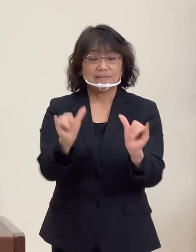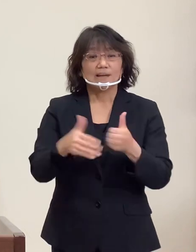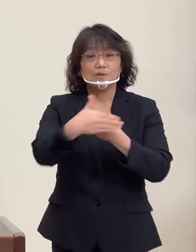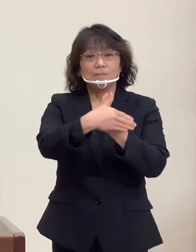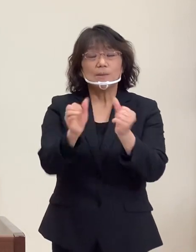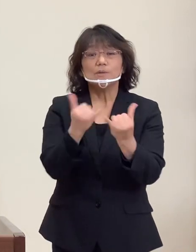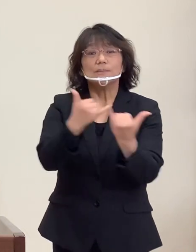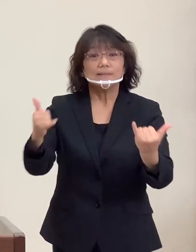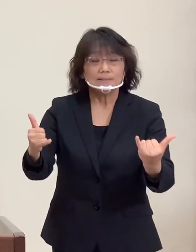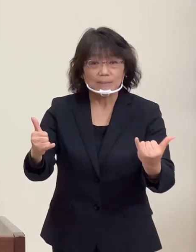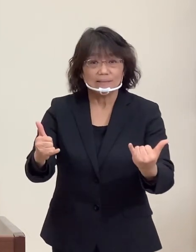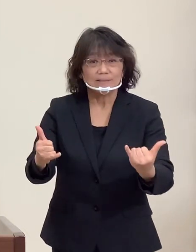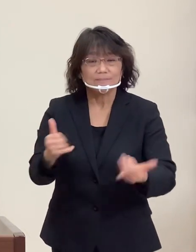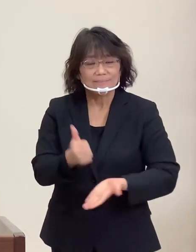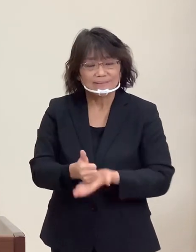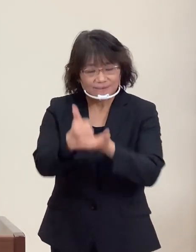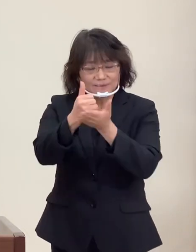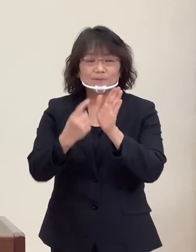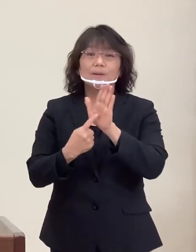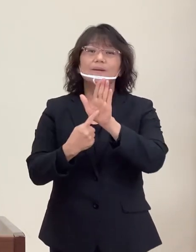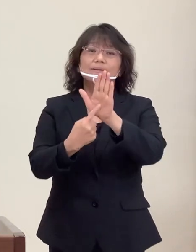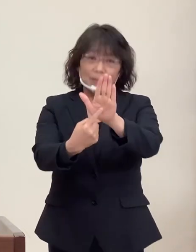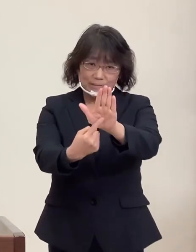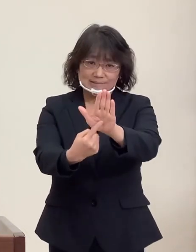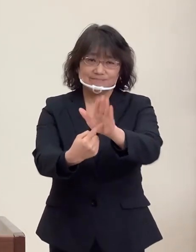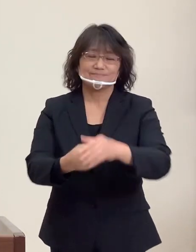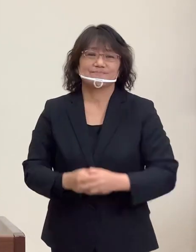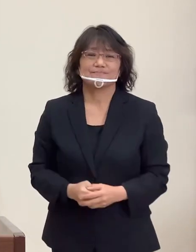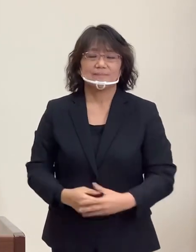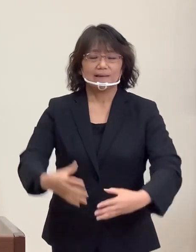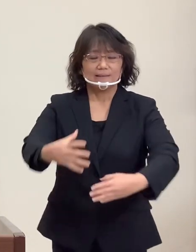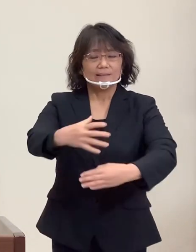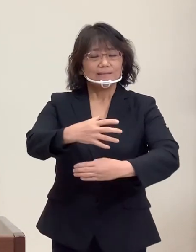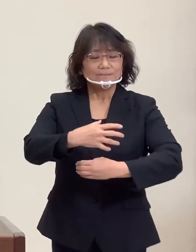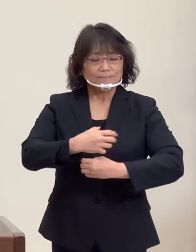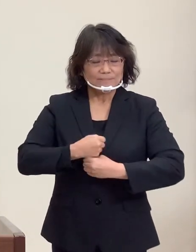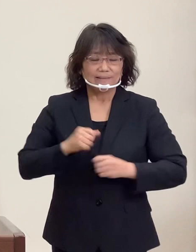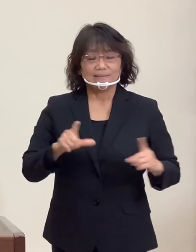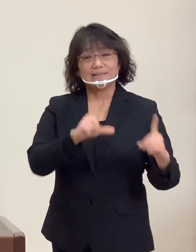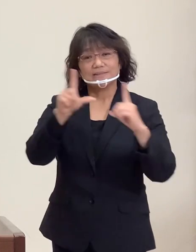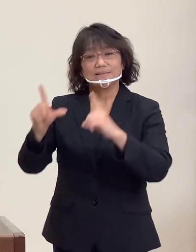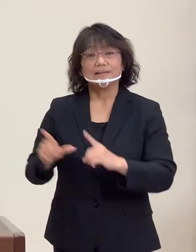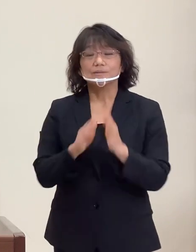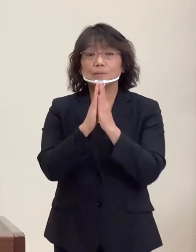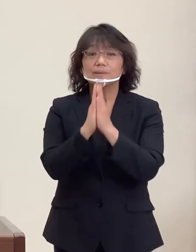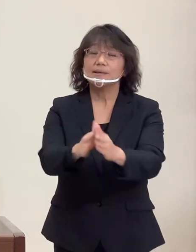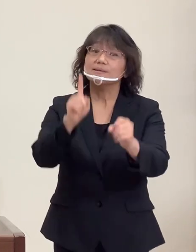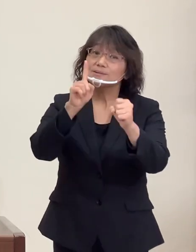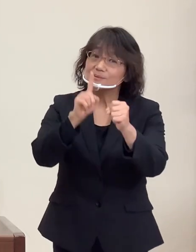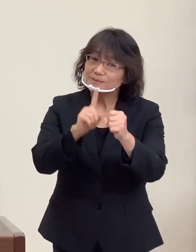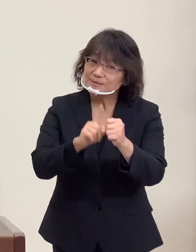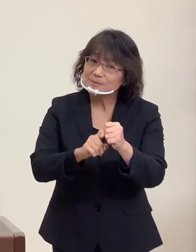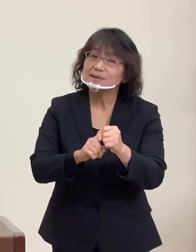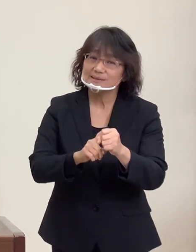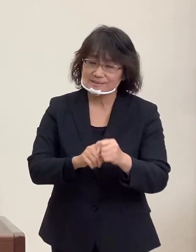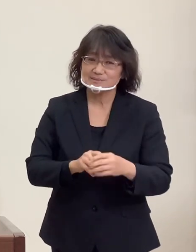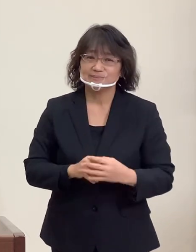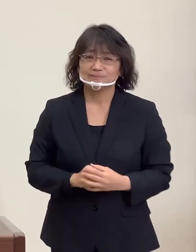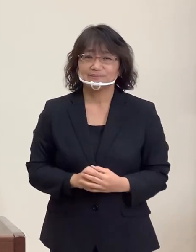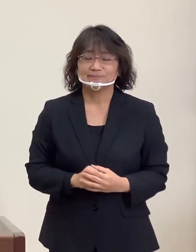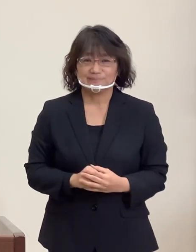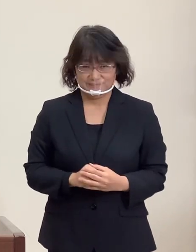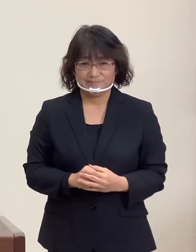に計を表しつづぜひ注意深い生活をお願いするためにまた再びこの